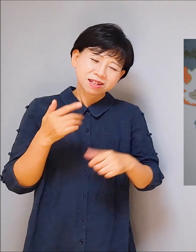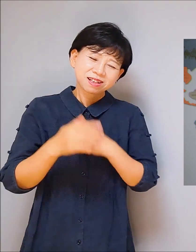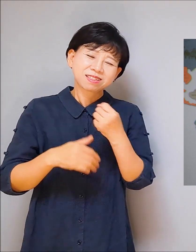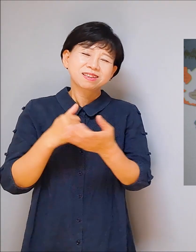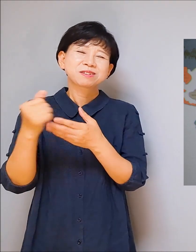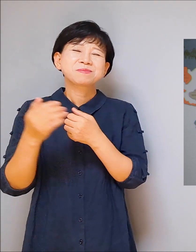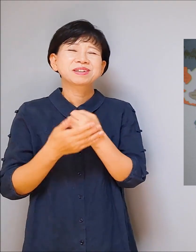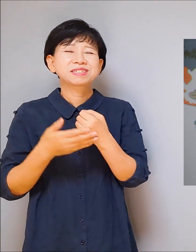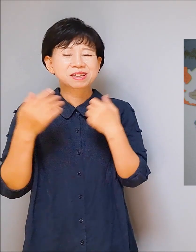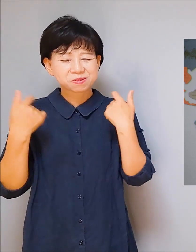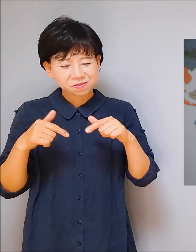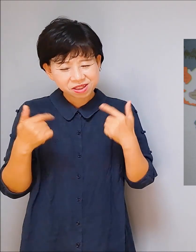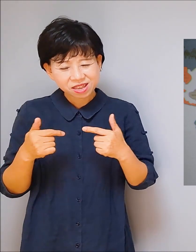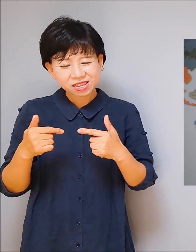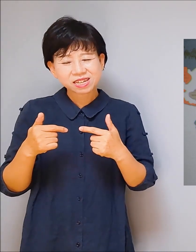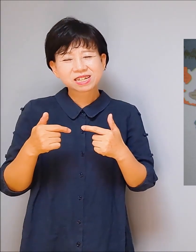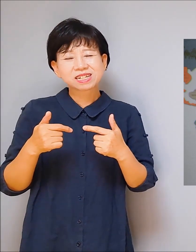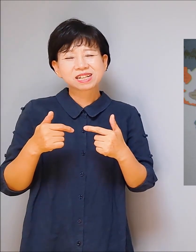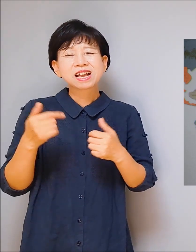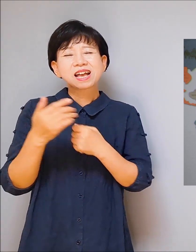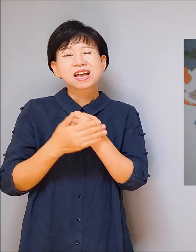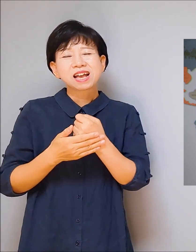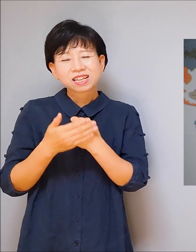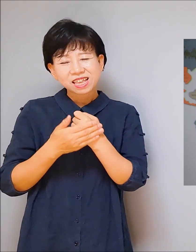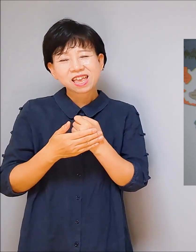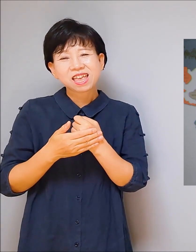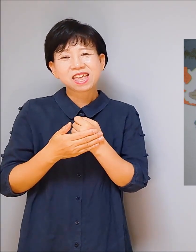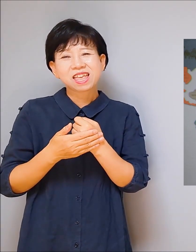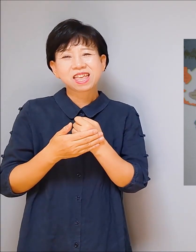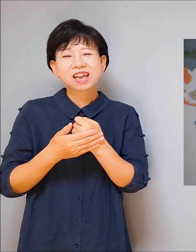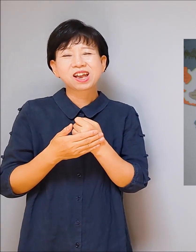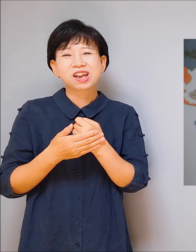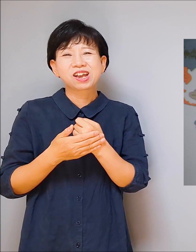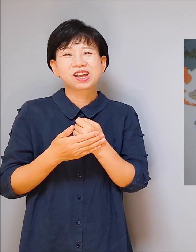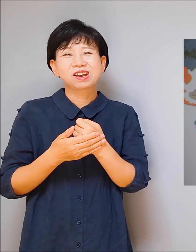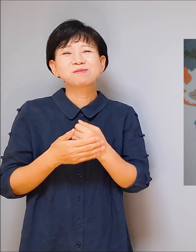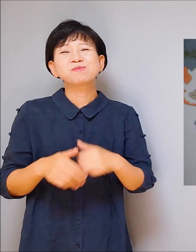은혜, 매주 하나님의 은혜, 매달 하나님의 은혜.